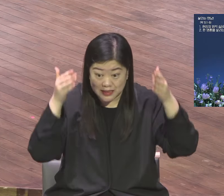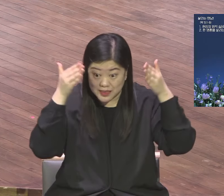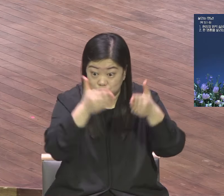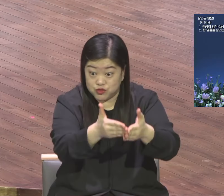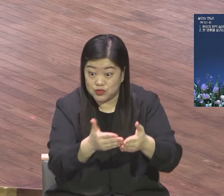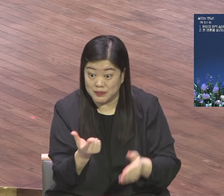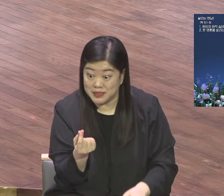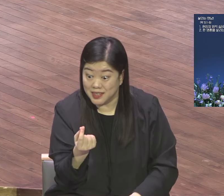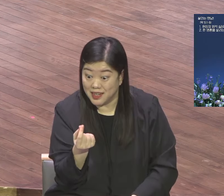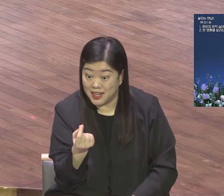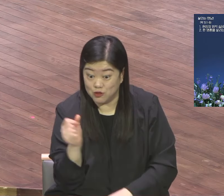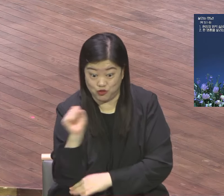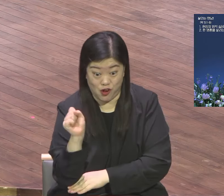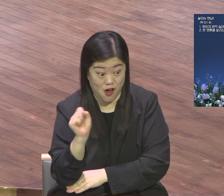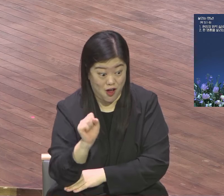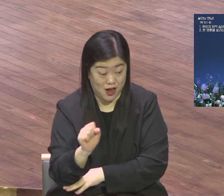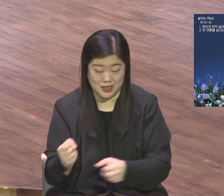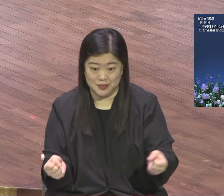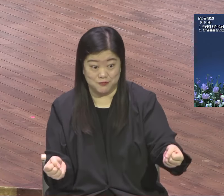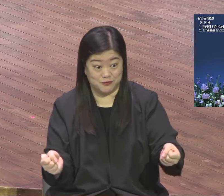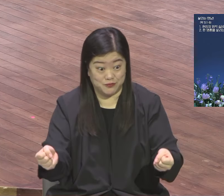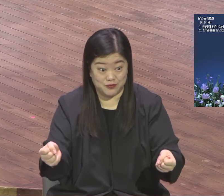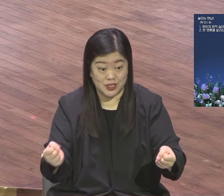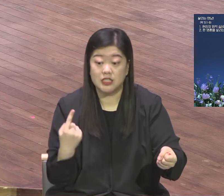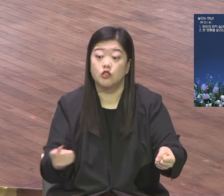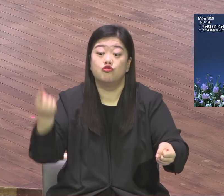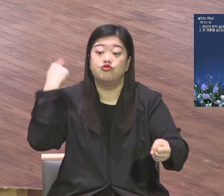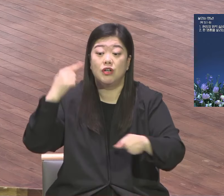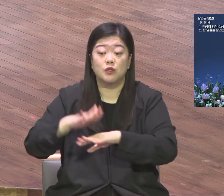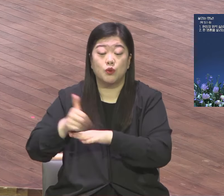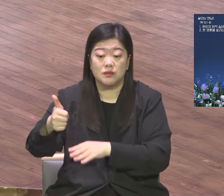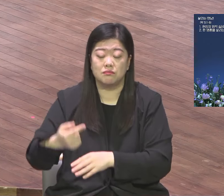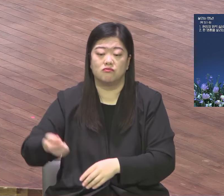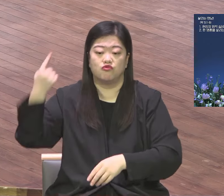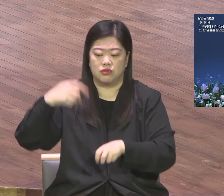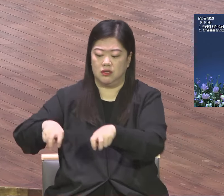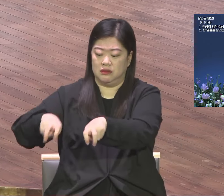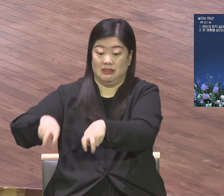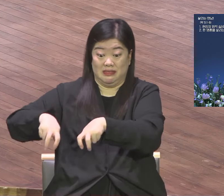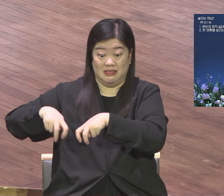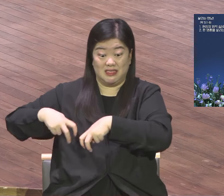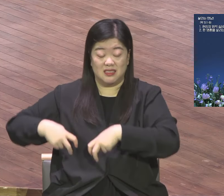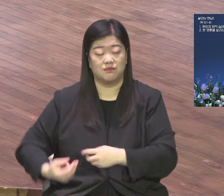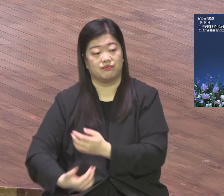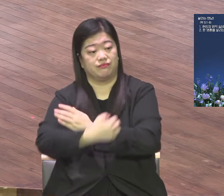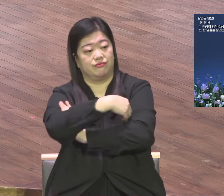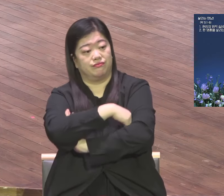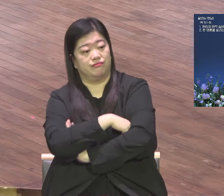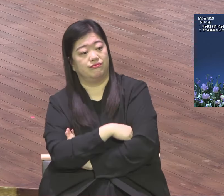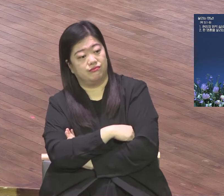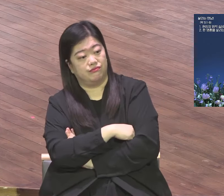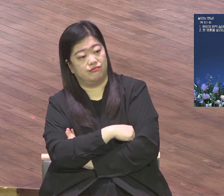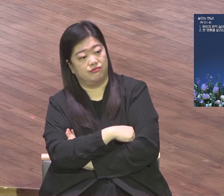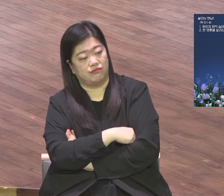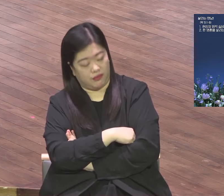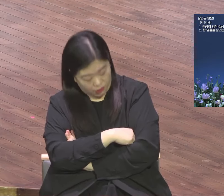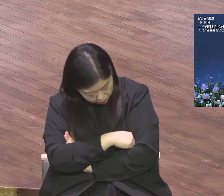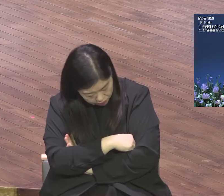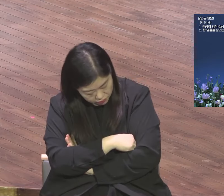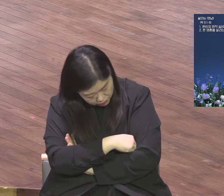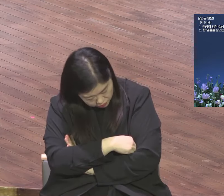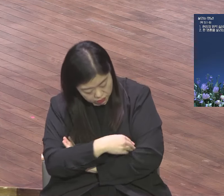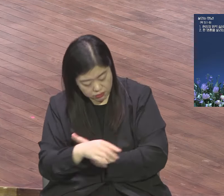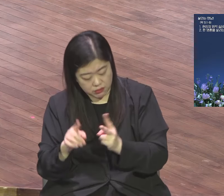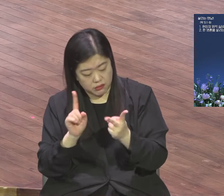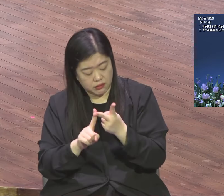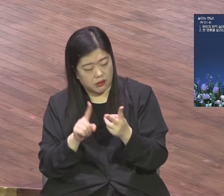에너지를 집중하고 있는데 그런데 승객들을 봐라. 팔짱 끼고 놀고 있는 사람, 잡담하는 사람, 자고 있는 사람.